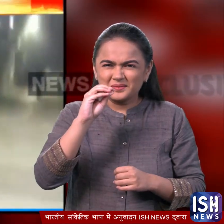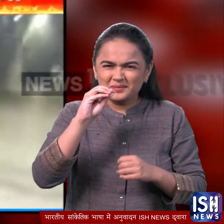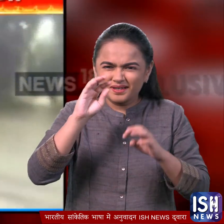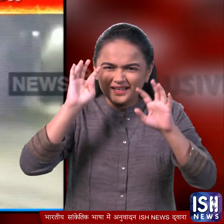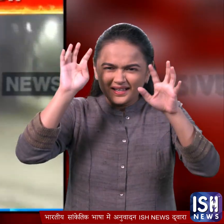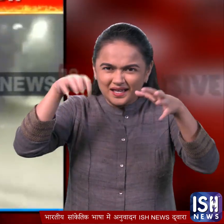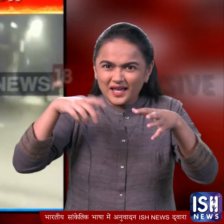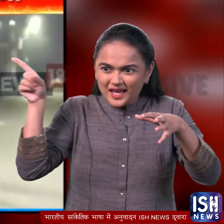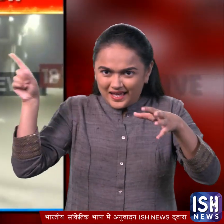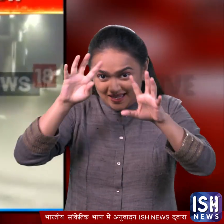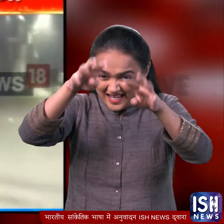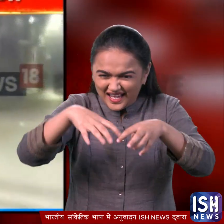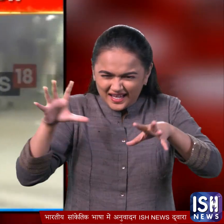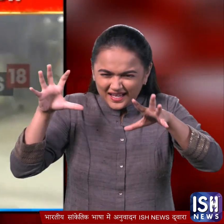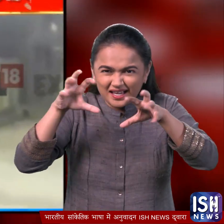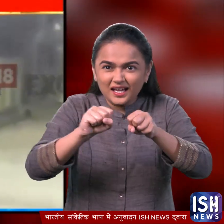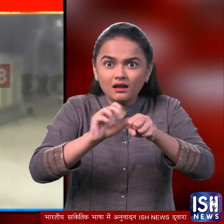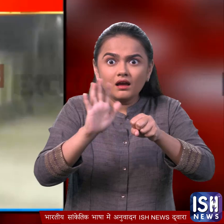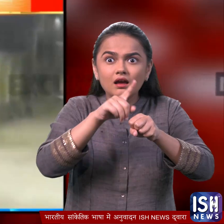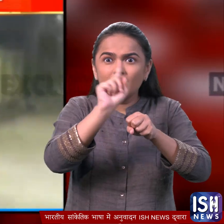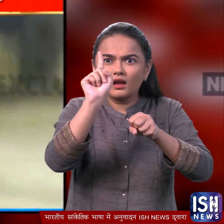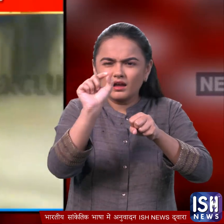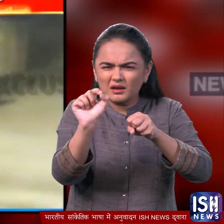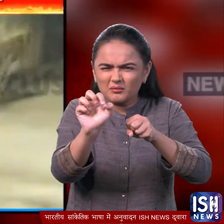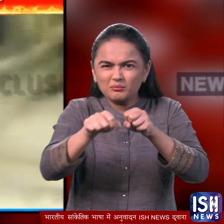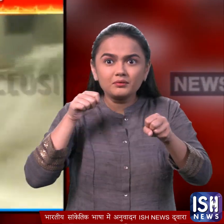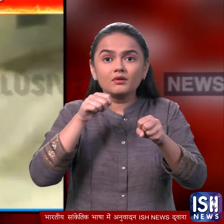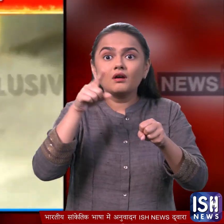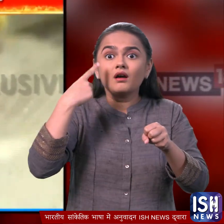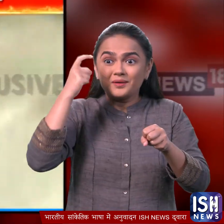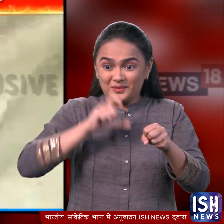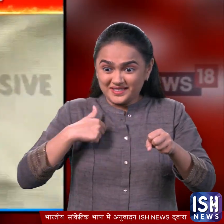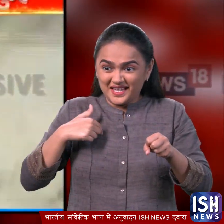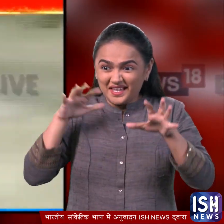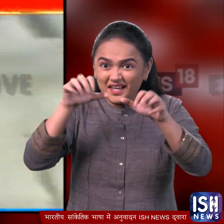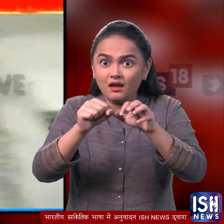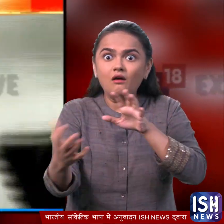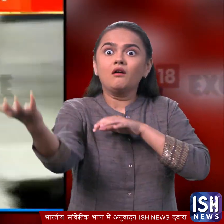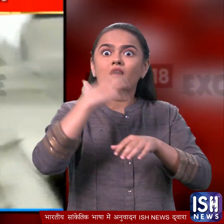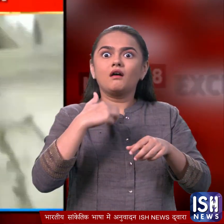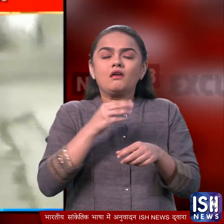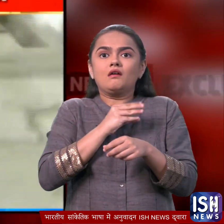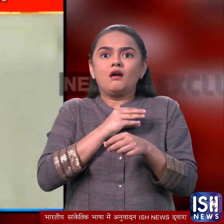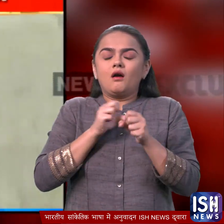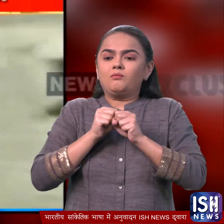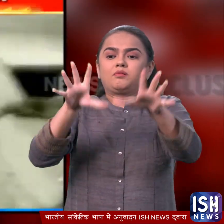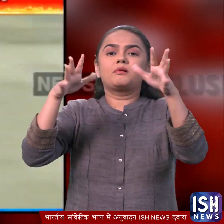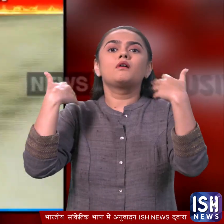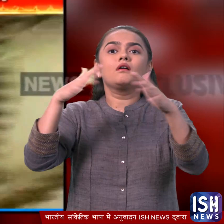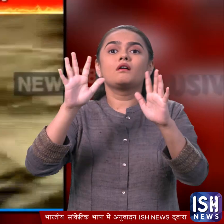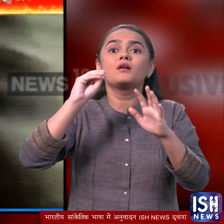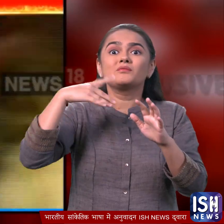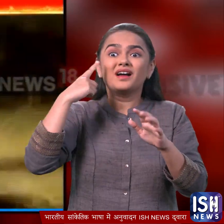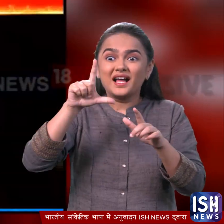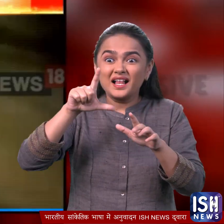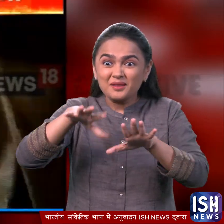लेकिन इससे पहले कि टीम उस पर अपनी पकड़ बना पाती, वो जाल का एक सिरा पकड़े कर्मचारी पर झपट पड़ा। फिर तो डर के मारे उससे जाल छूट गया